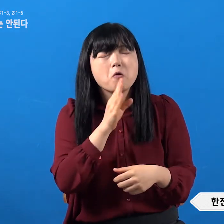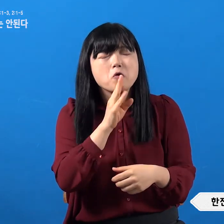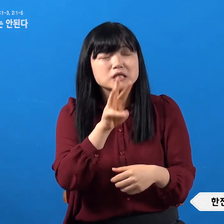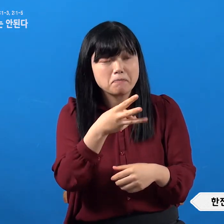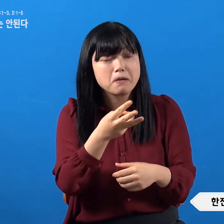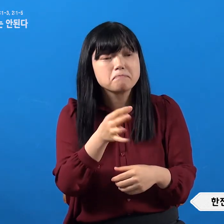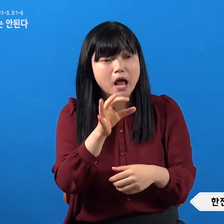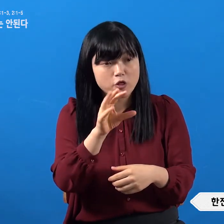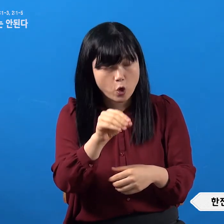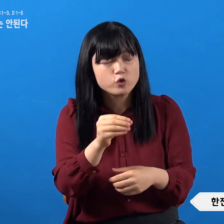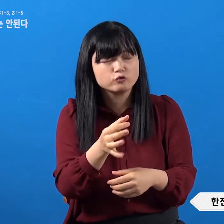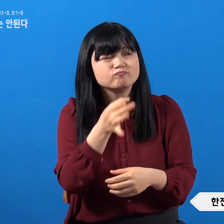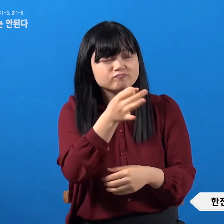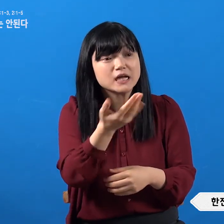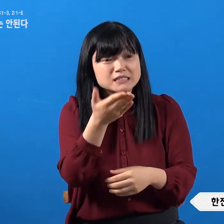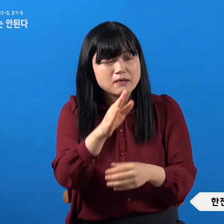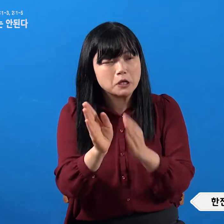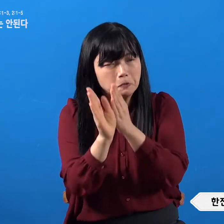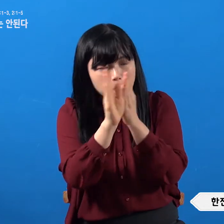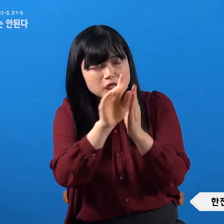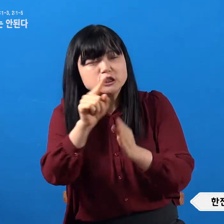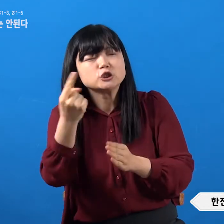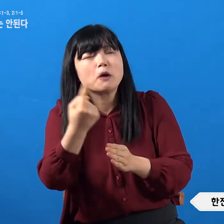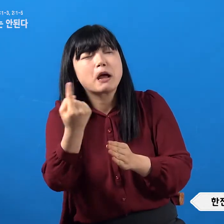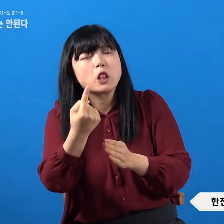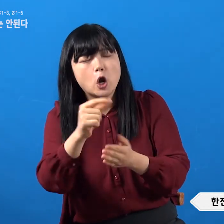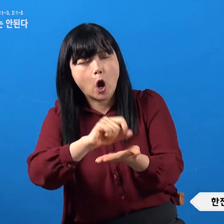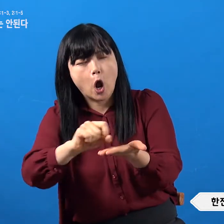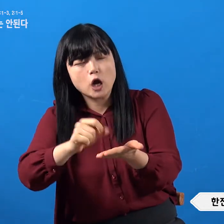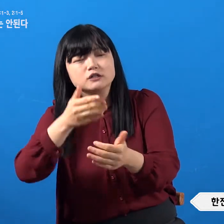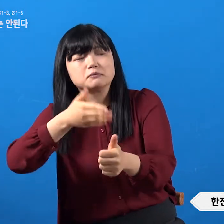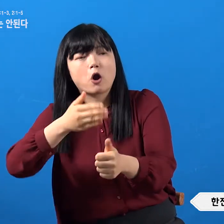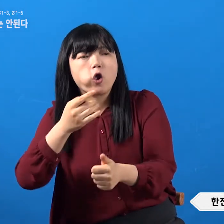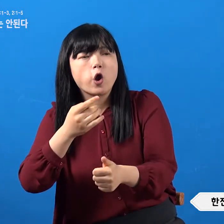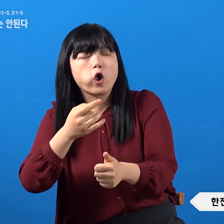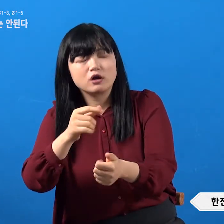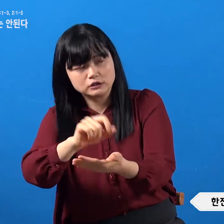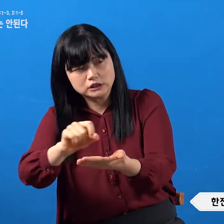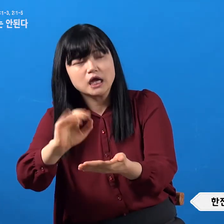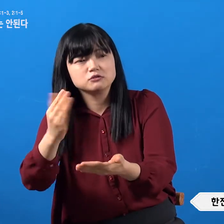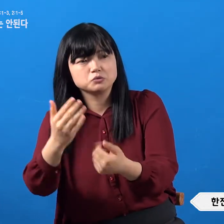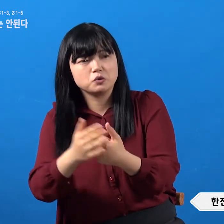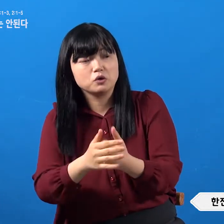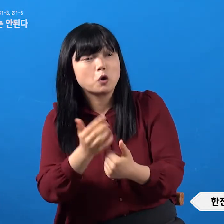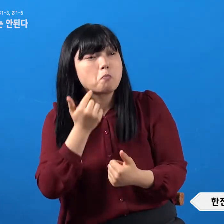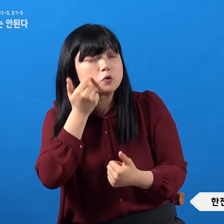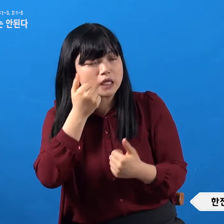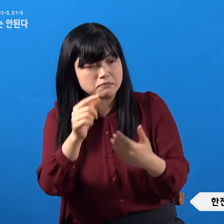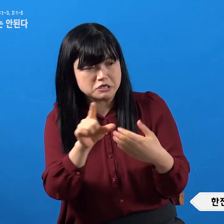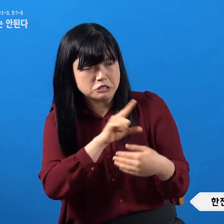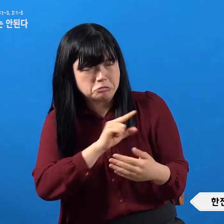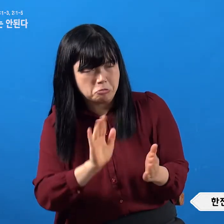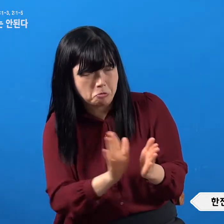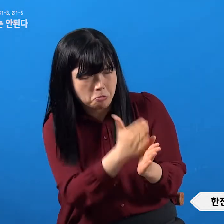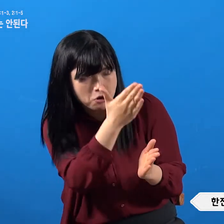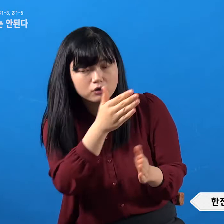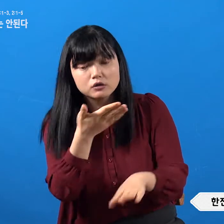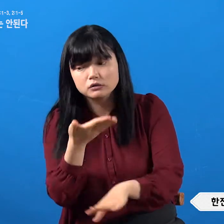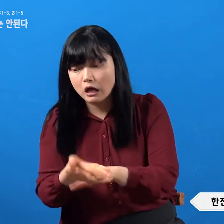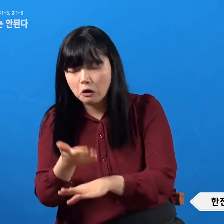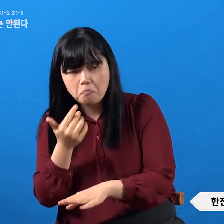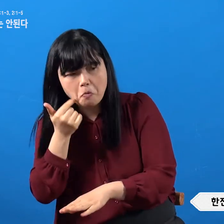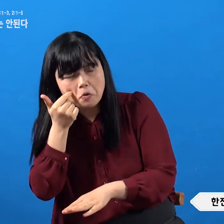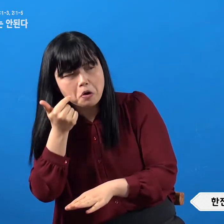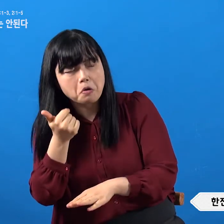장부에는 1000만 원 써놓고 그만 300만 원만 하십시오. 그러면 목사님 이름이 빛이 나서 좋고